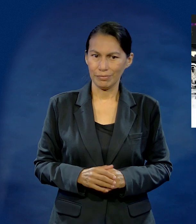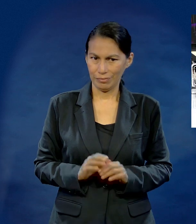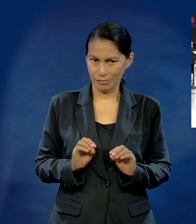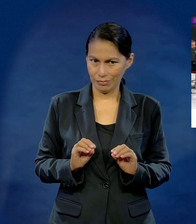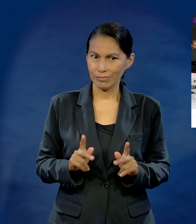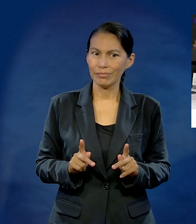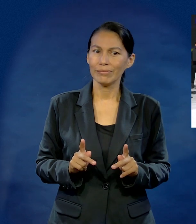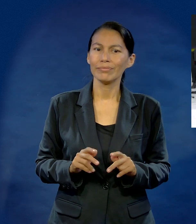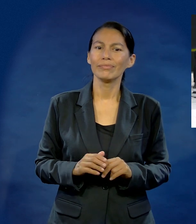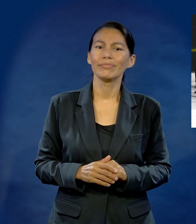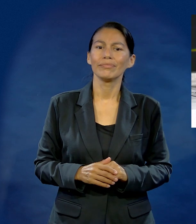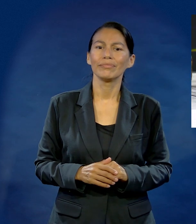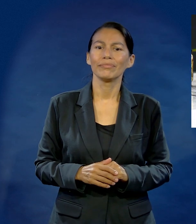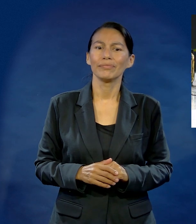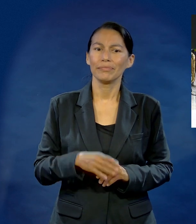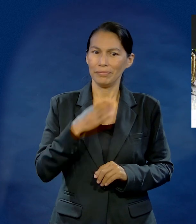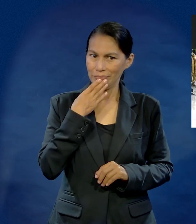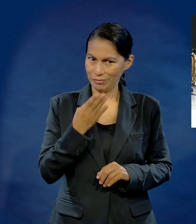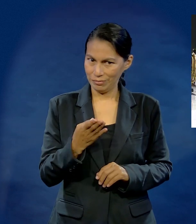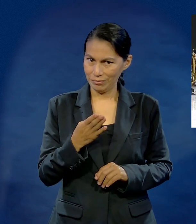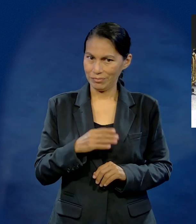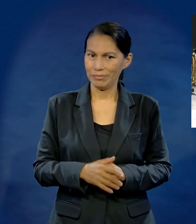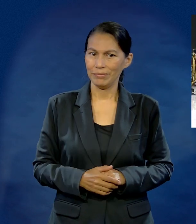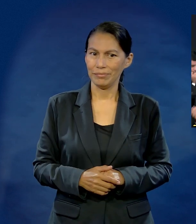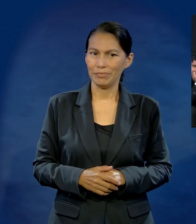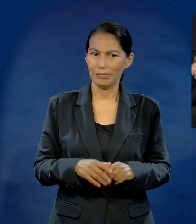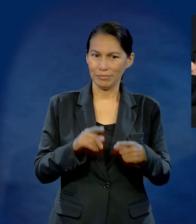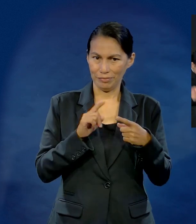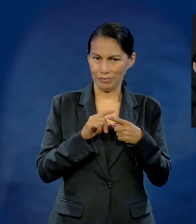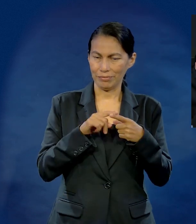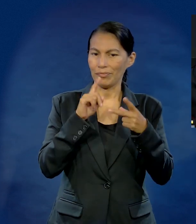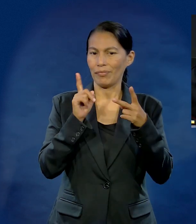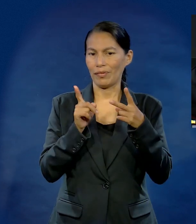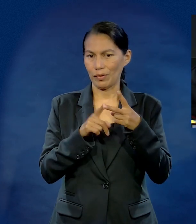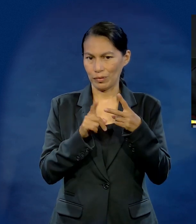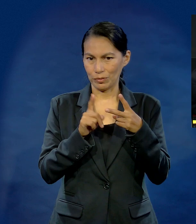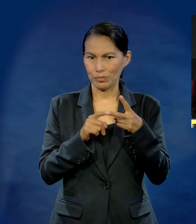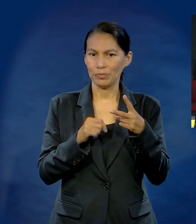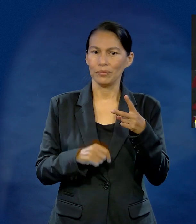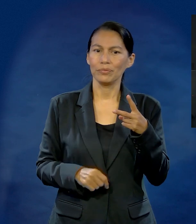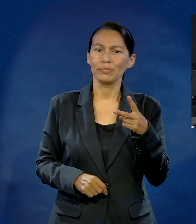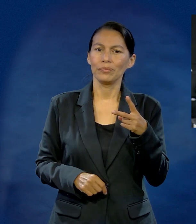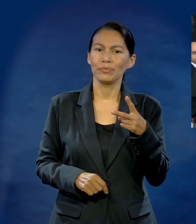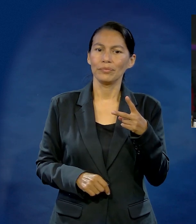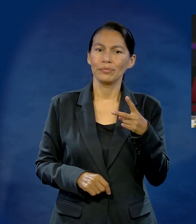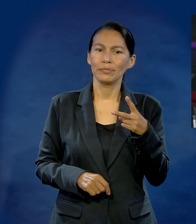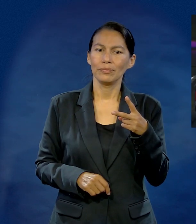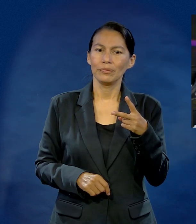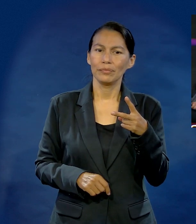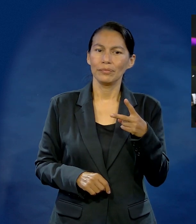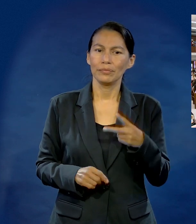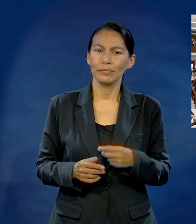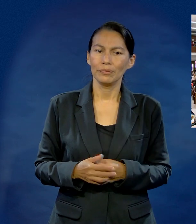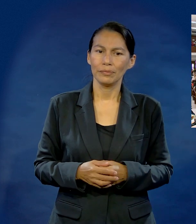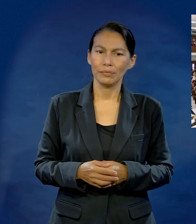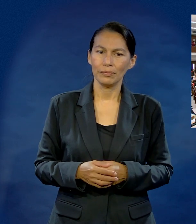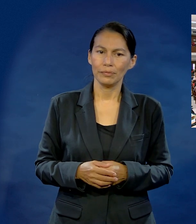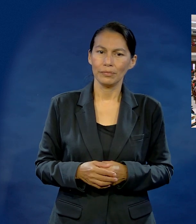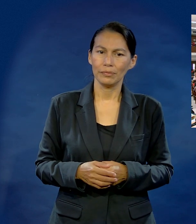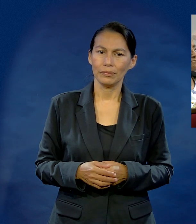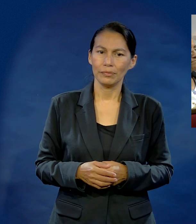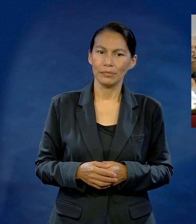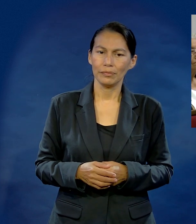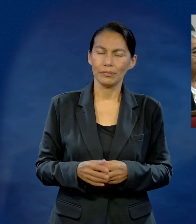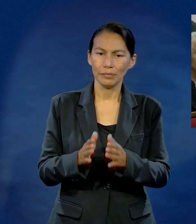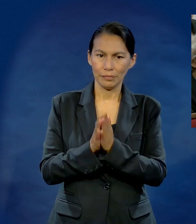cuándo, cómo y dónde. Y eso el Espíritu lo guía. Dile al que está al lado, cuida tu boca. Dile al de al lado, cuida